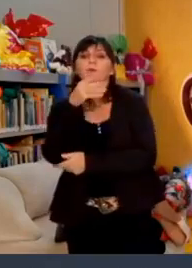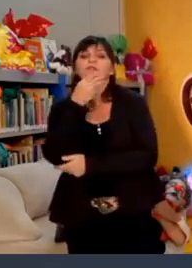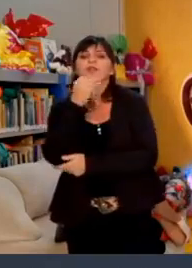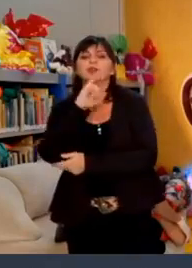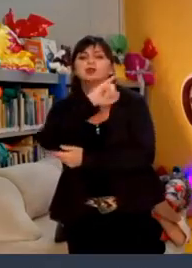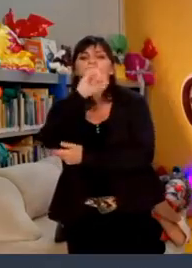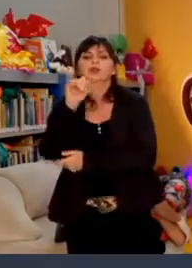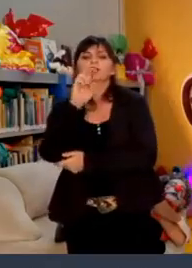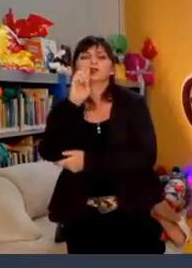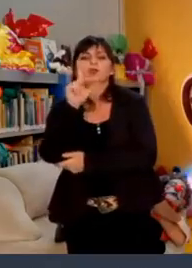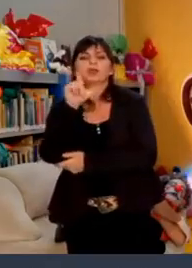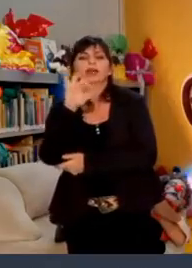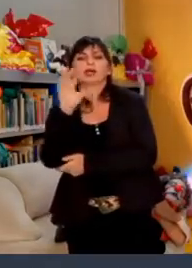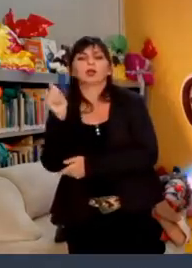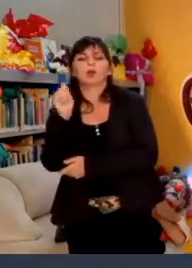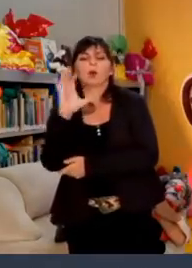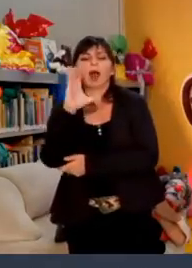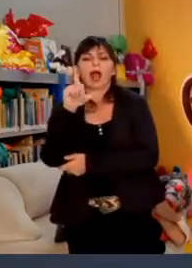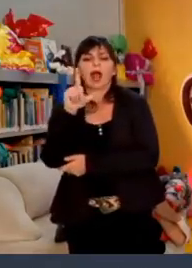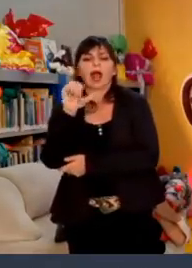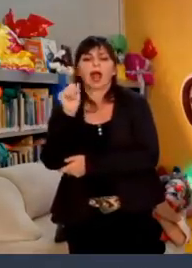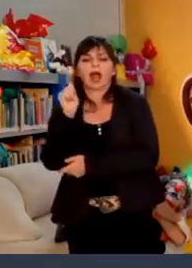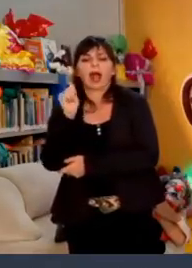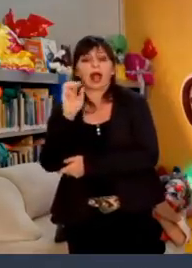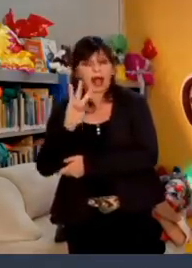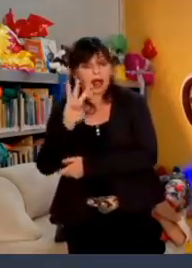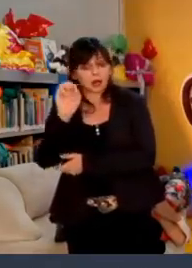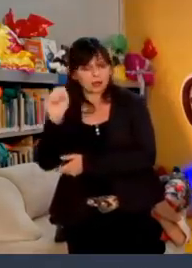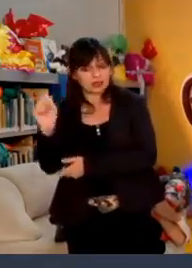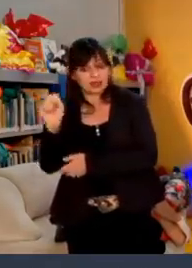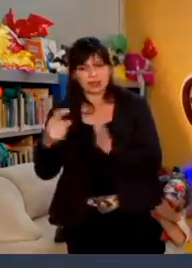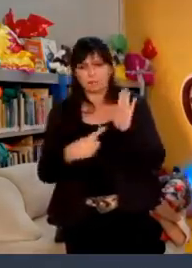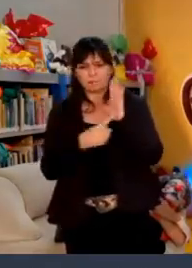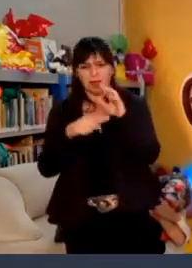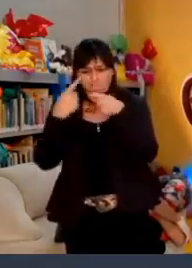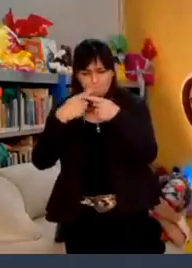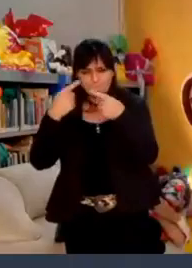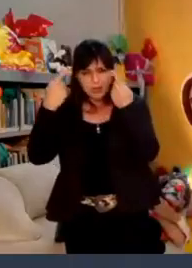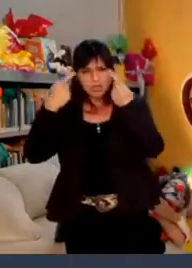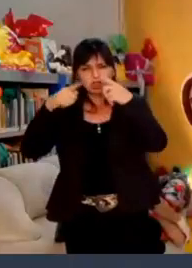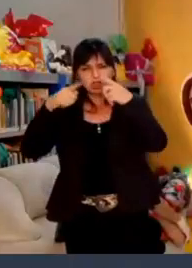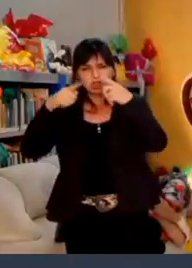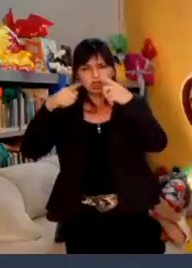performance Clown, a magia da Páscoa. Não saiam daí que a gente precisa de um